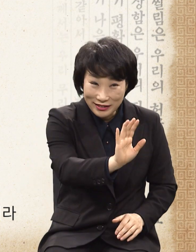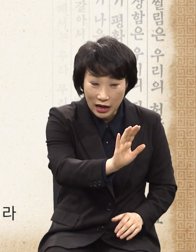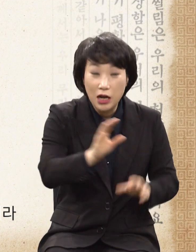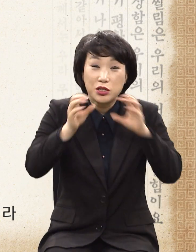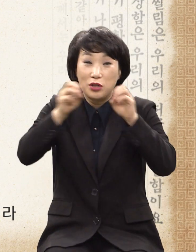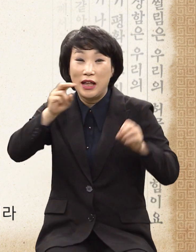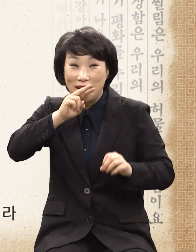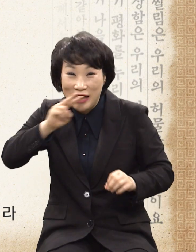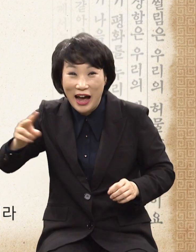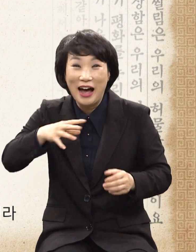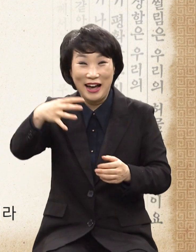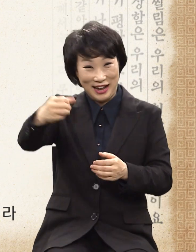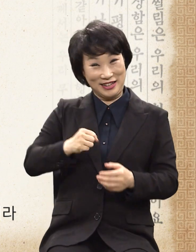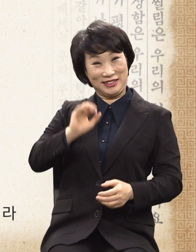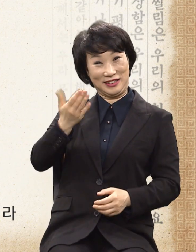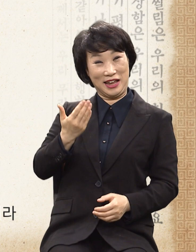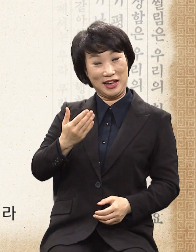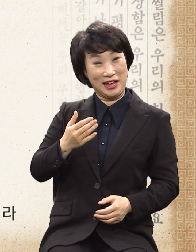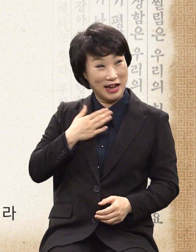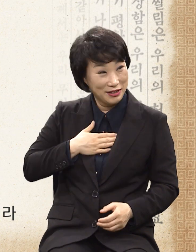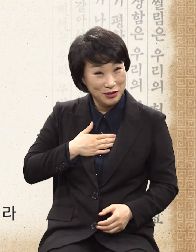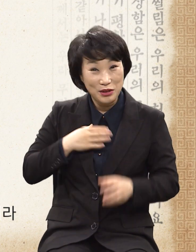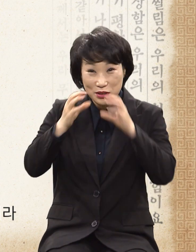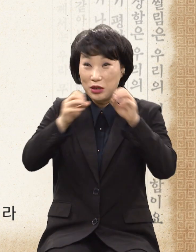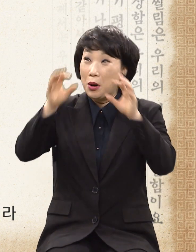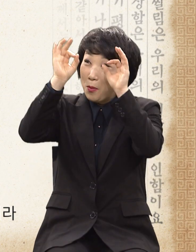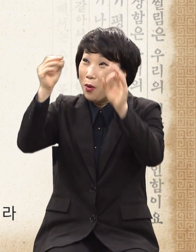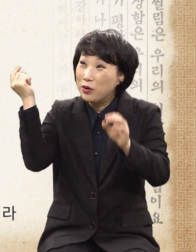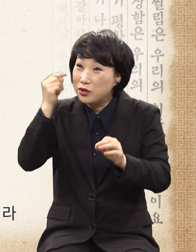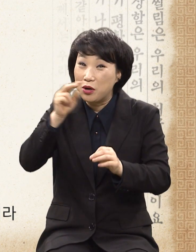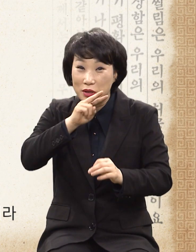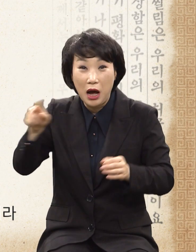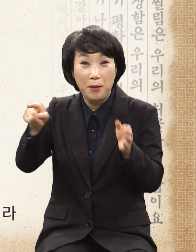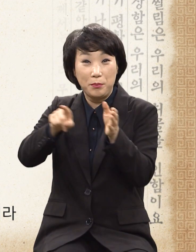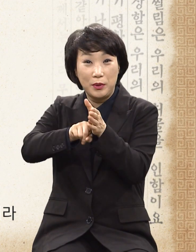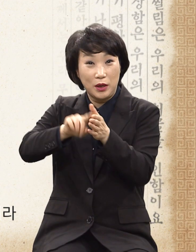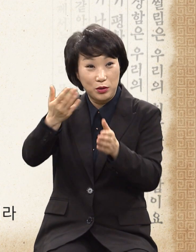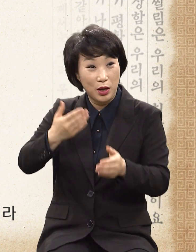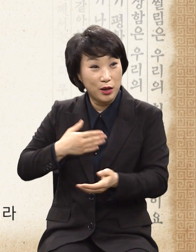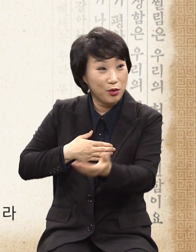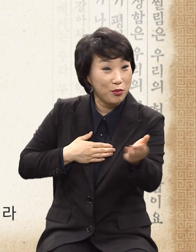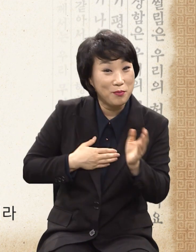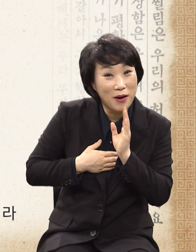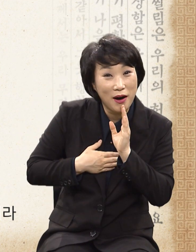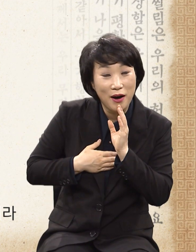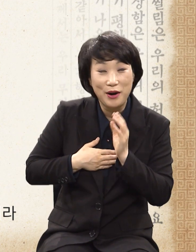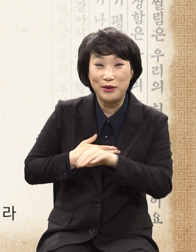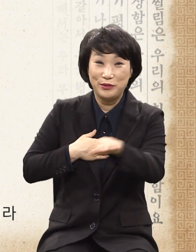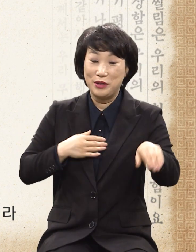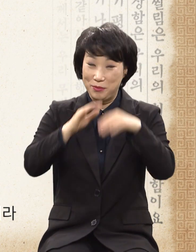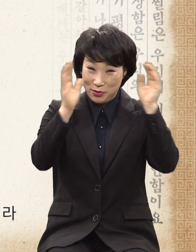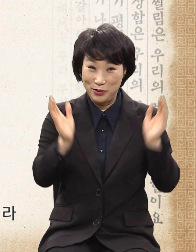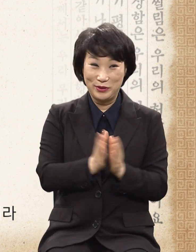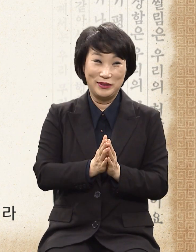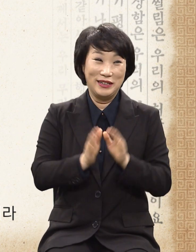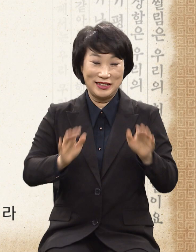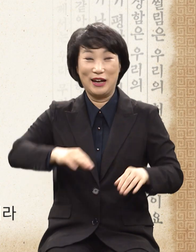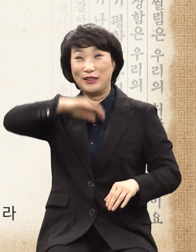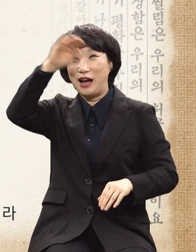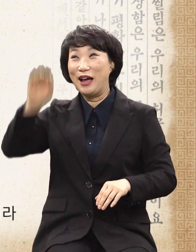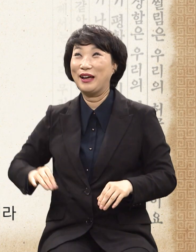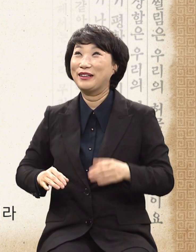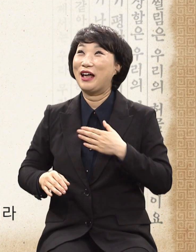전해 줘야 얻을 수 있고 전해 듣고 믿어야 얻을 수 있으니 우리는 다행히도